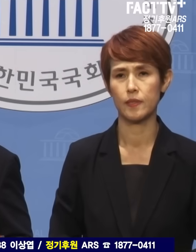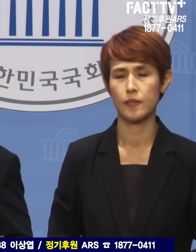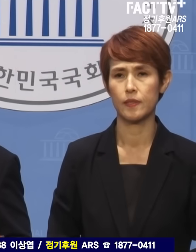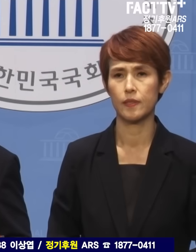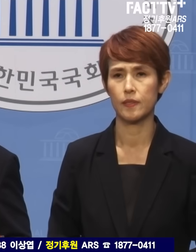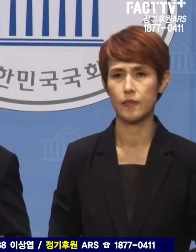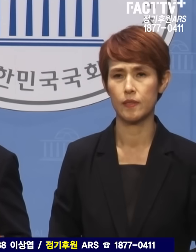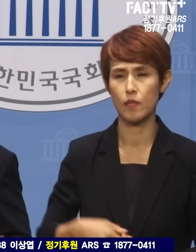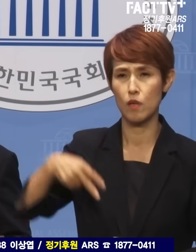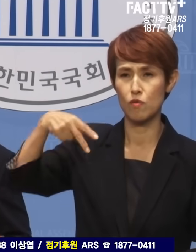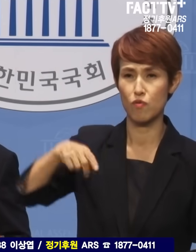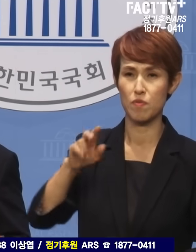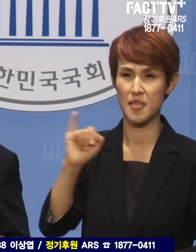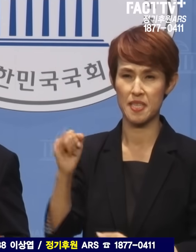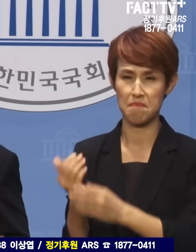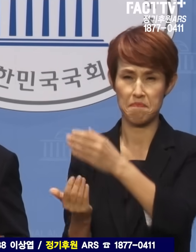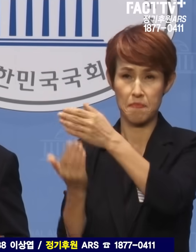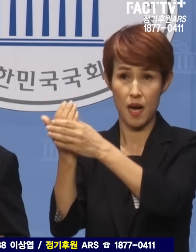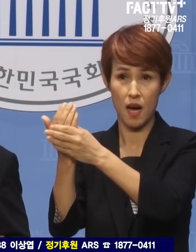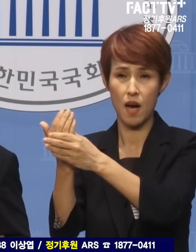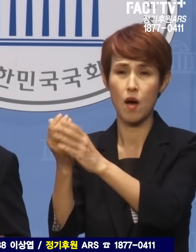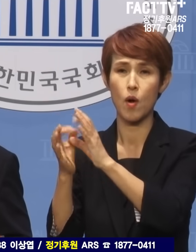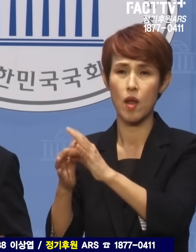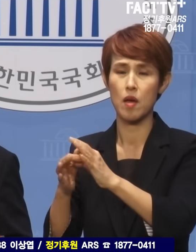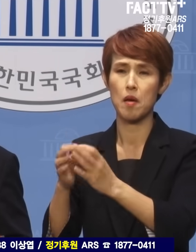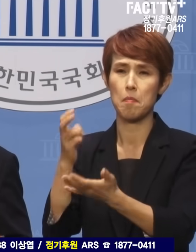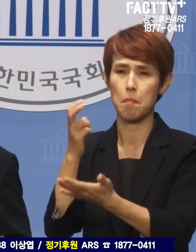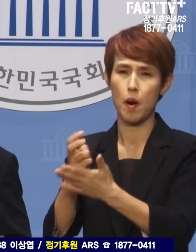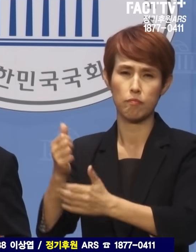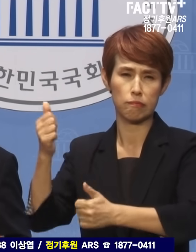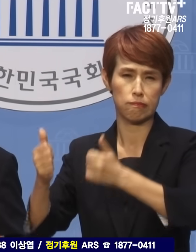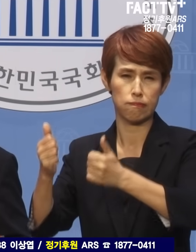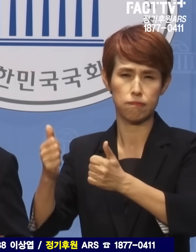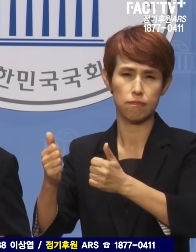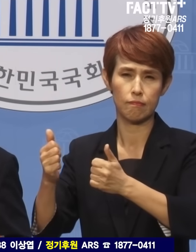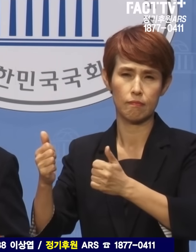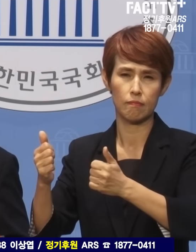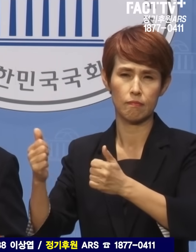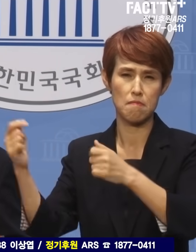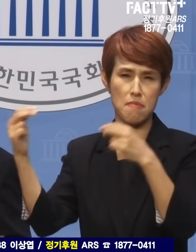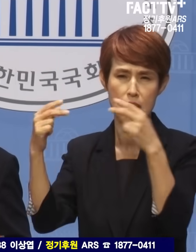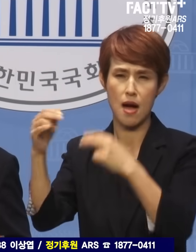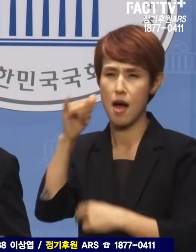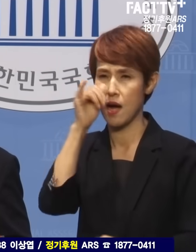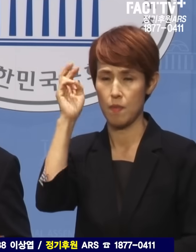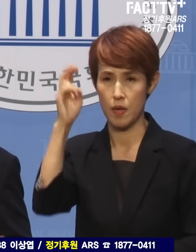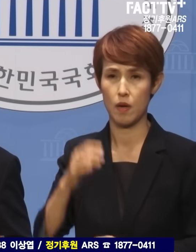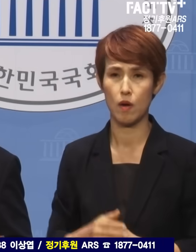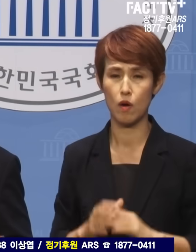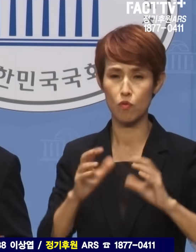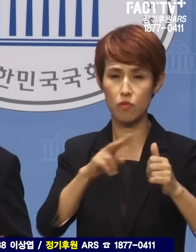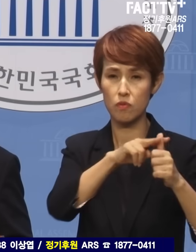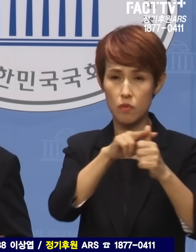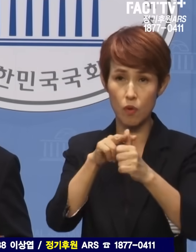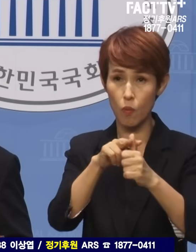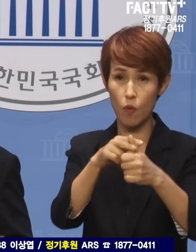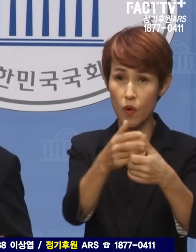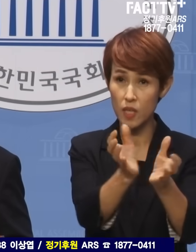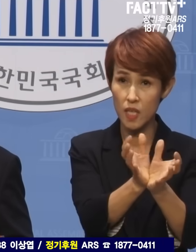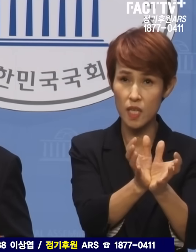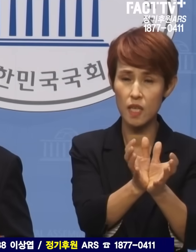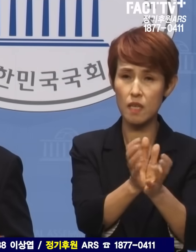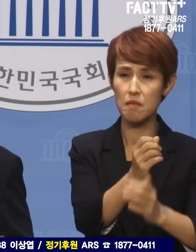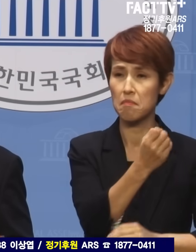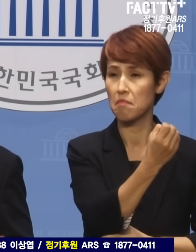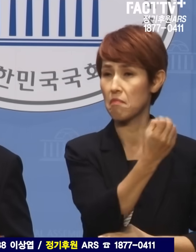특히 수미테리 사건에 법정 다툼이 있을 것으로 예상되는 상황에서 국정원이 섣불리 언론